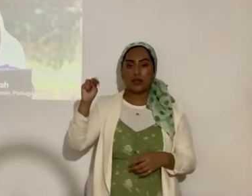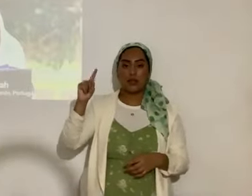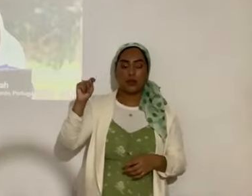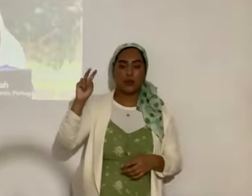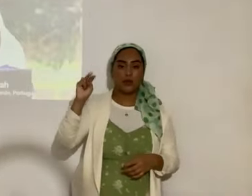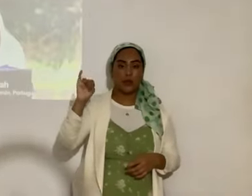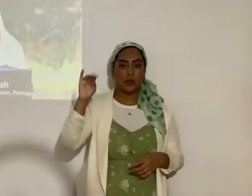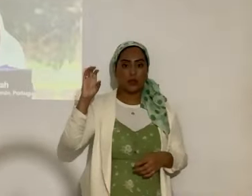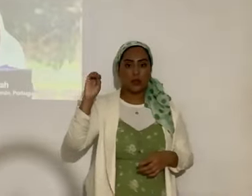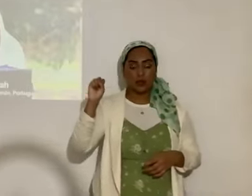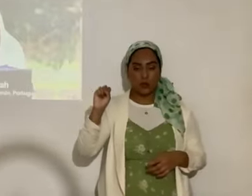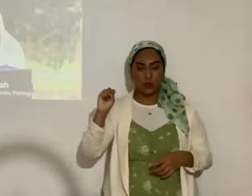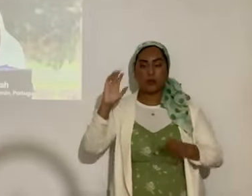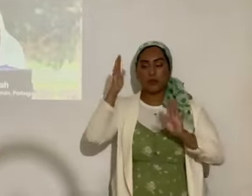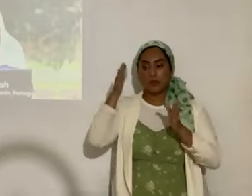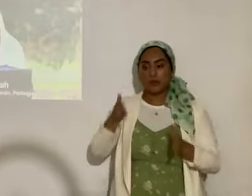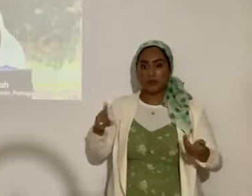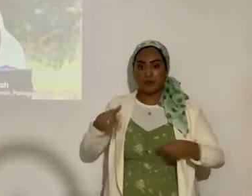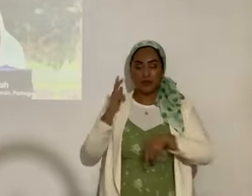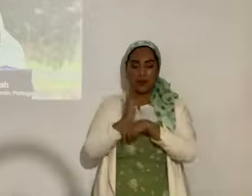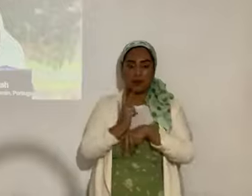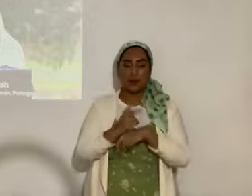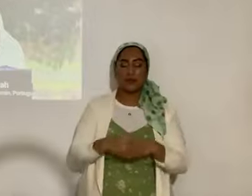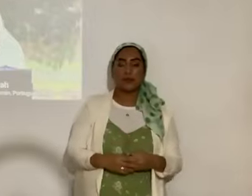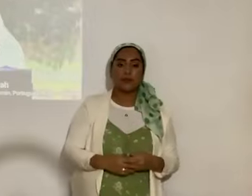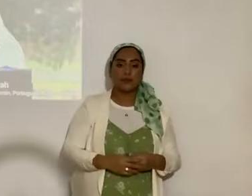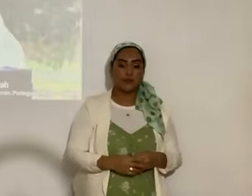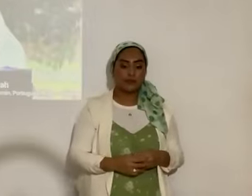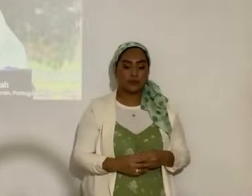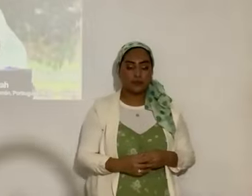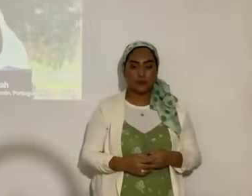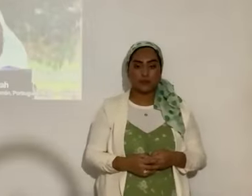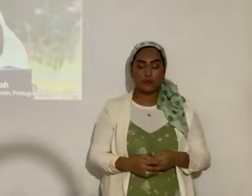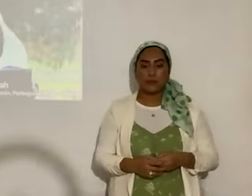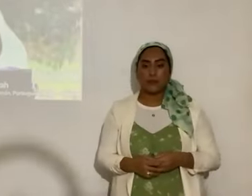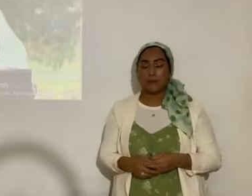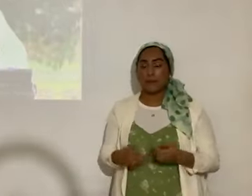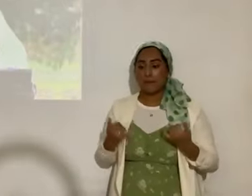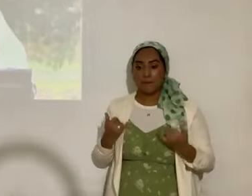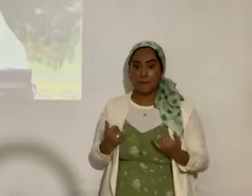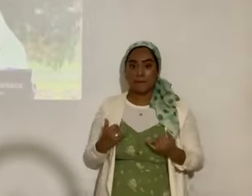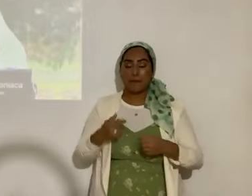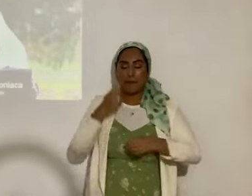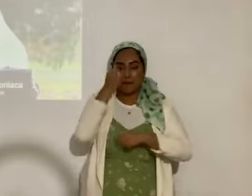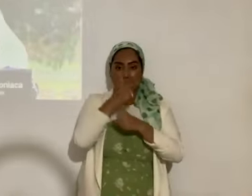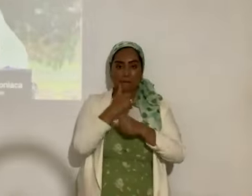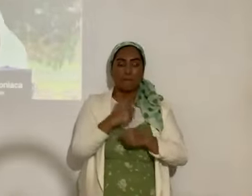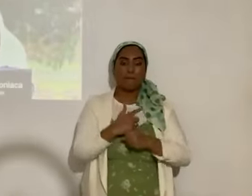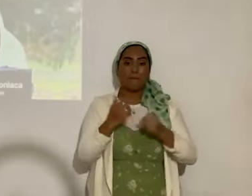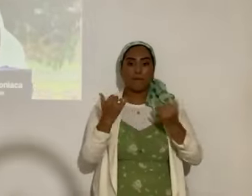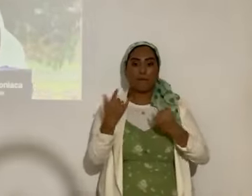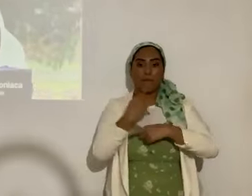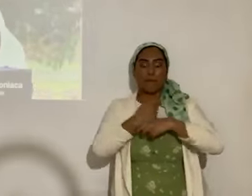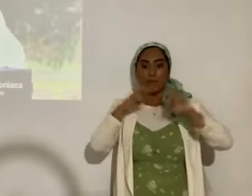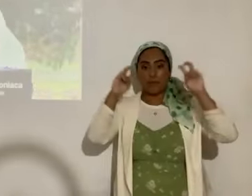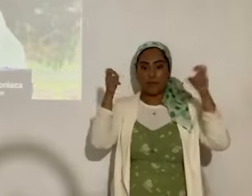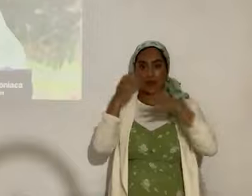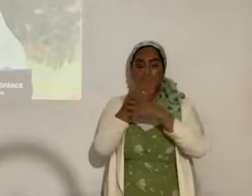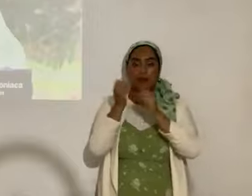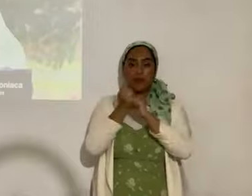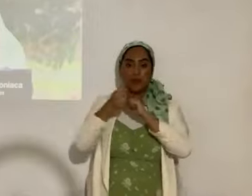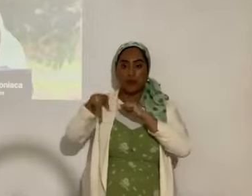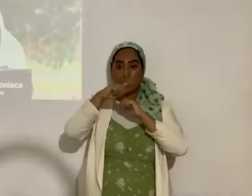anciano de esta congregación goz y paz aquí en Tehuacán Puebla México y bueno en este momento hermanos el tema que les